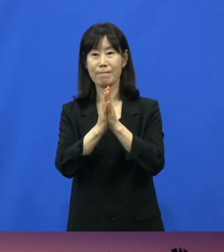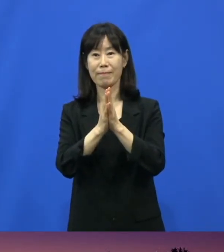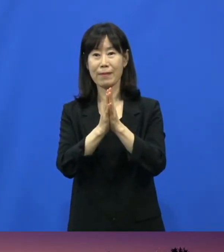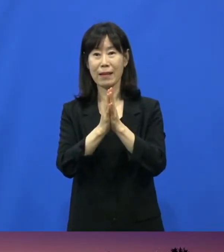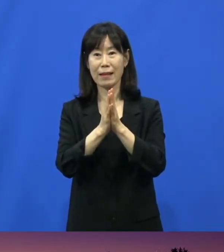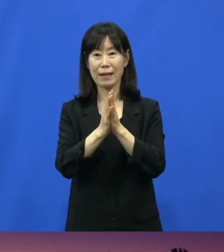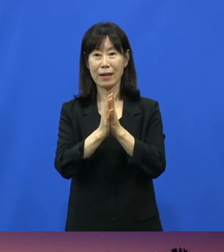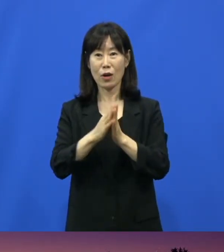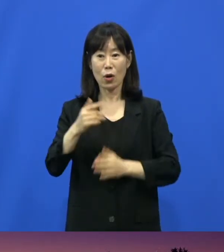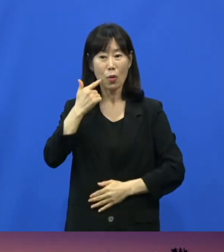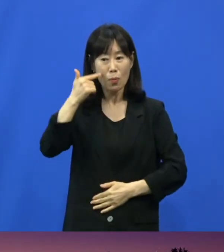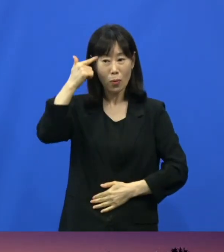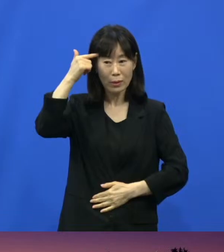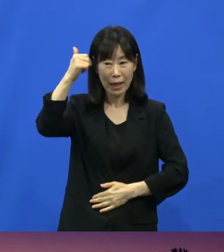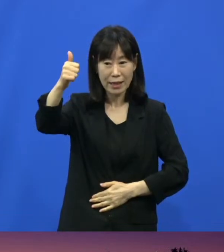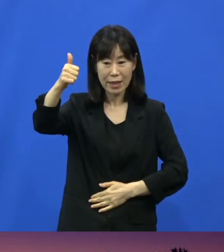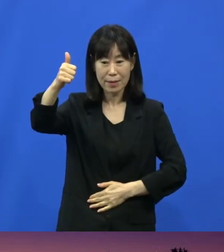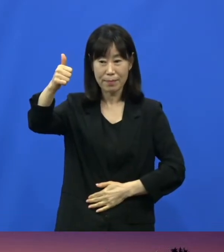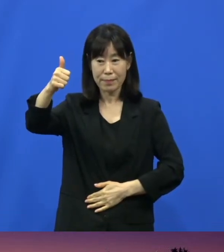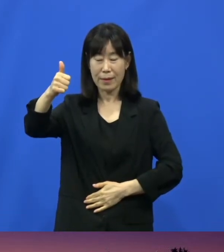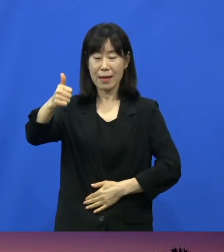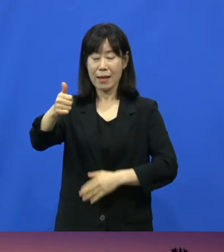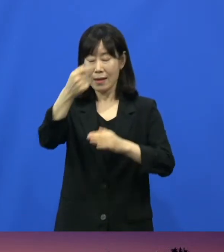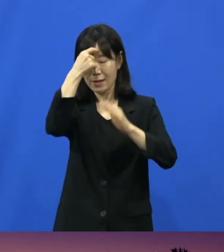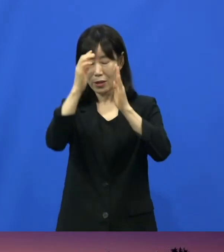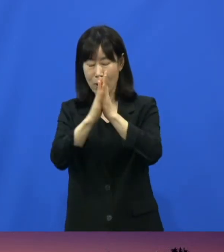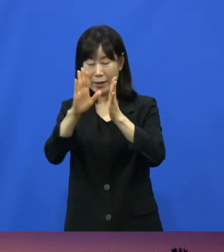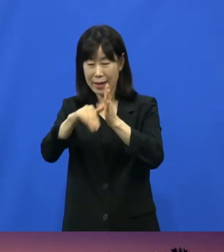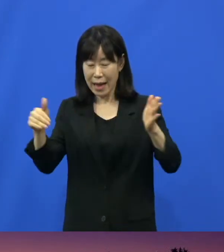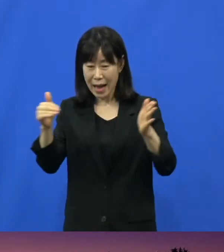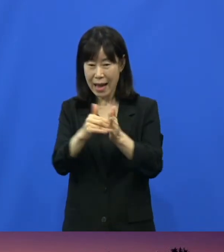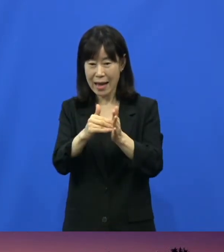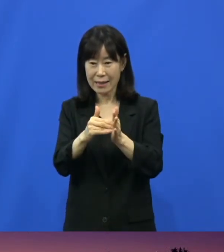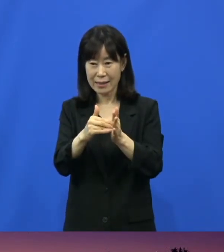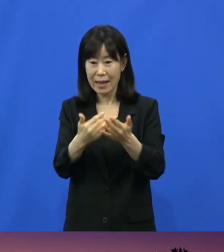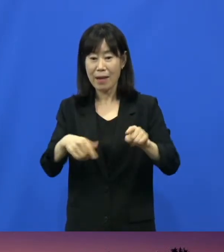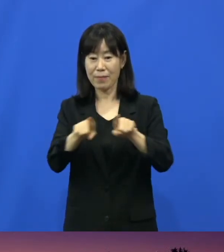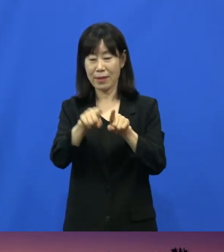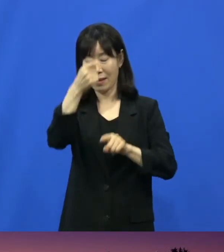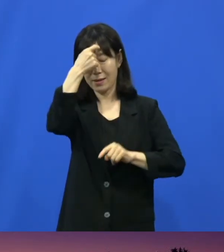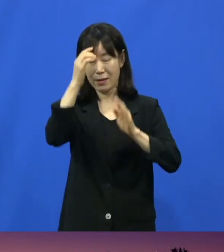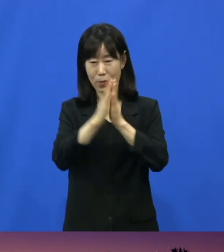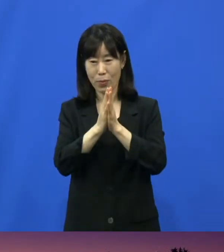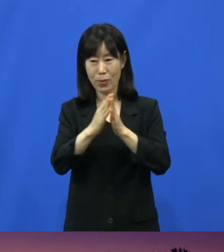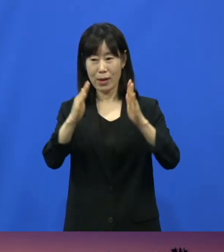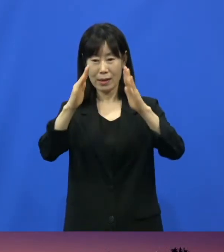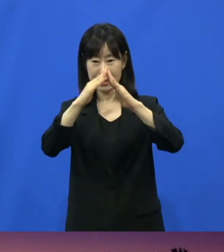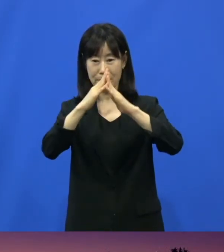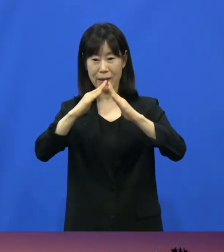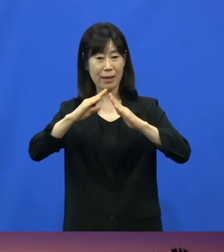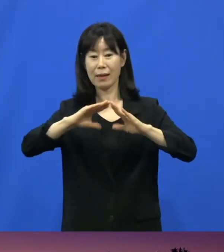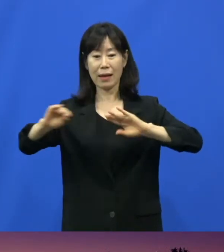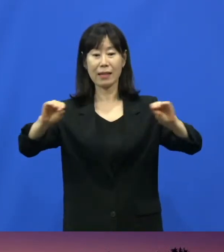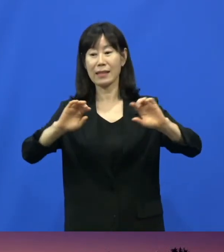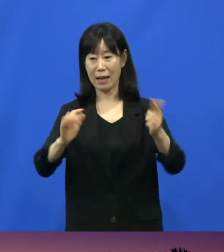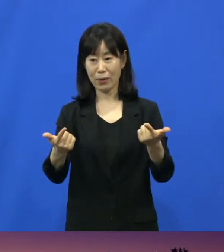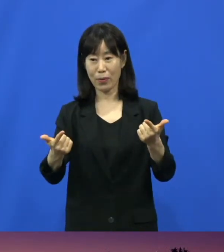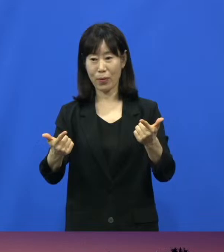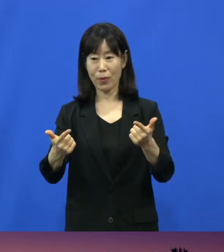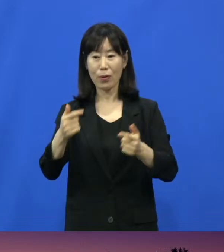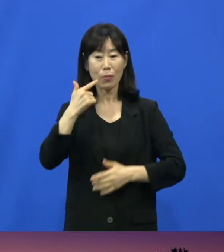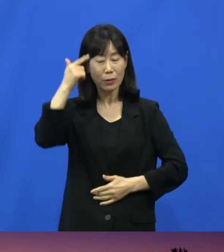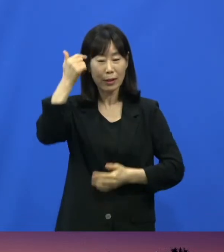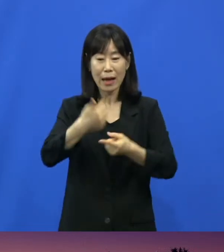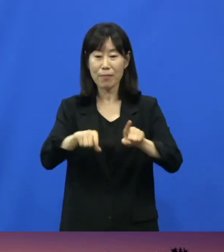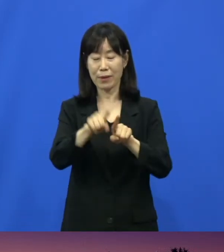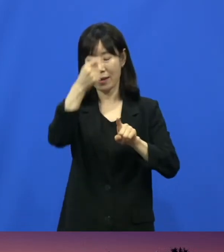내가 있으니까 아이고 나 더 해야 되겠다 이런 분도 있겠어요. 네, 알아요. 신앙의 동지들 감사해요.